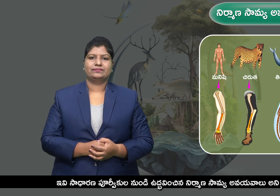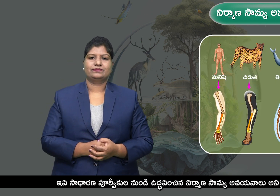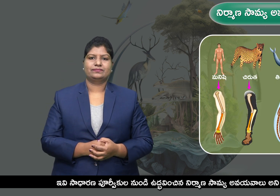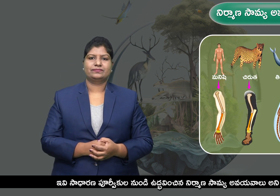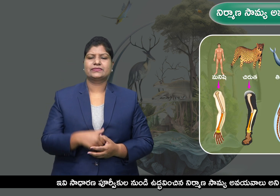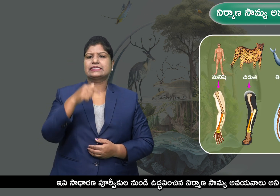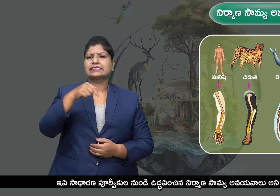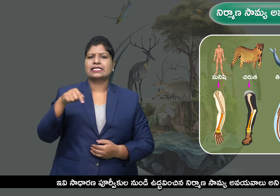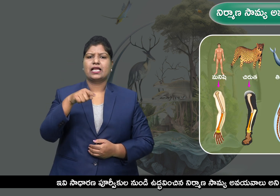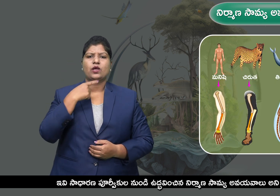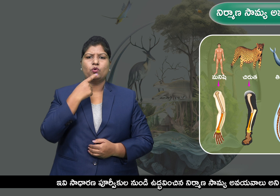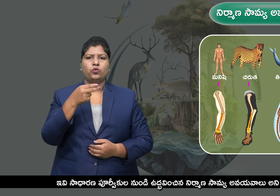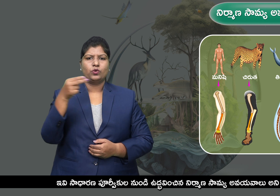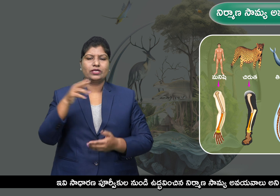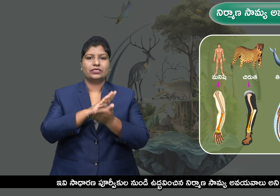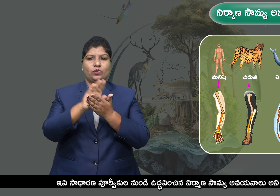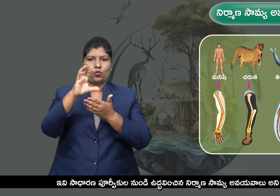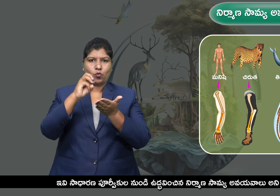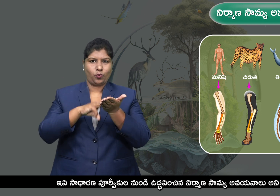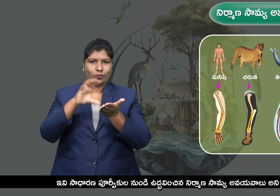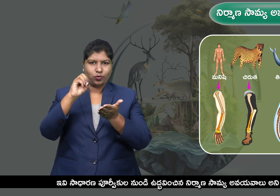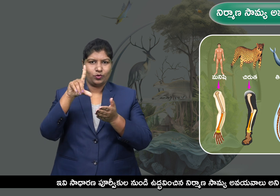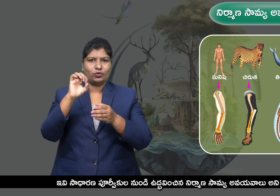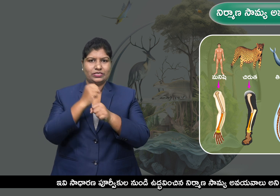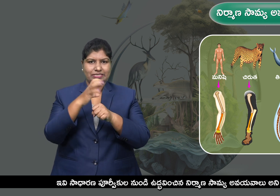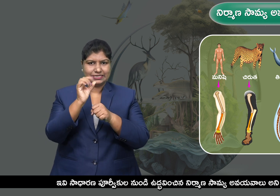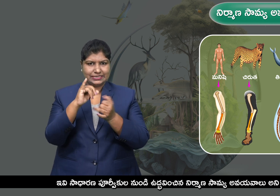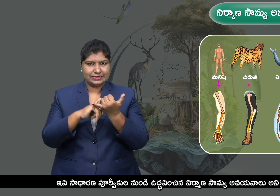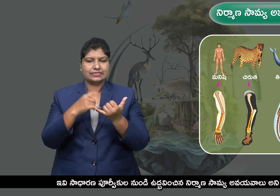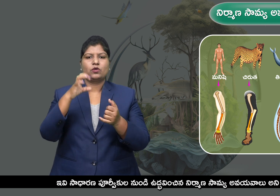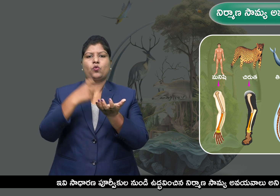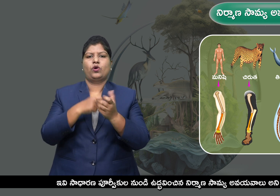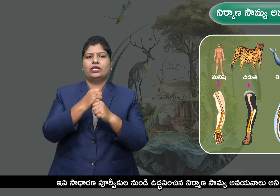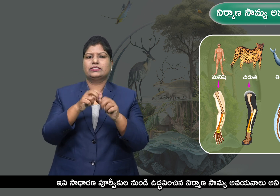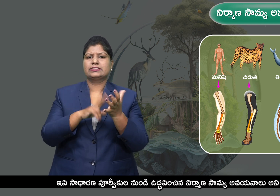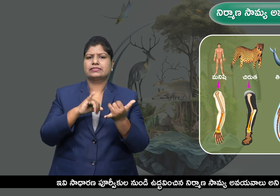ఇవి సాధారణ పూర్వీకుల నుండి ఉద్భవించిన నిర్మాణ సామ్య అవయవాలు అని పిలుస్తారు.